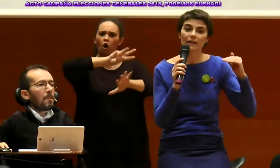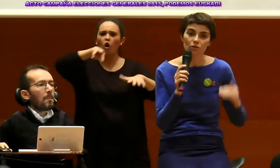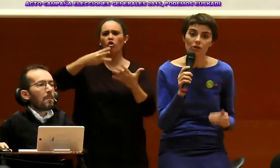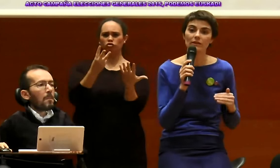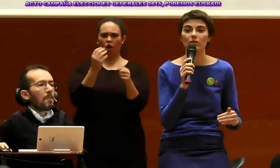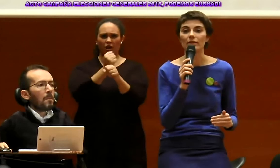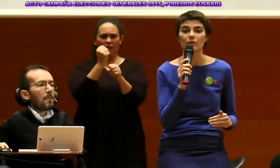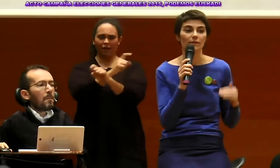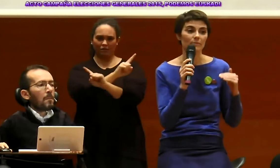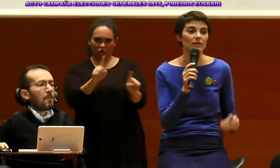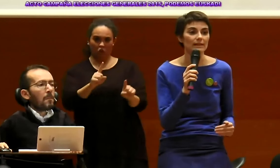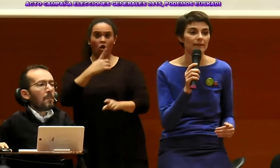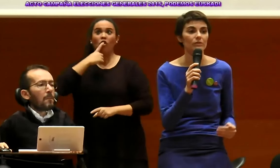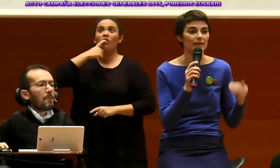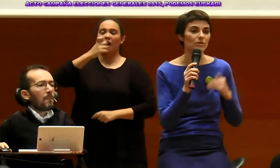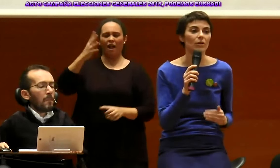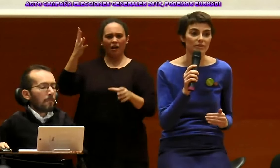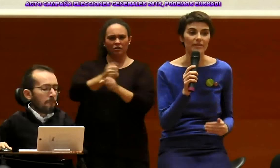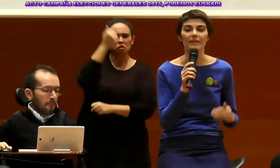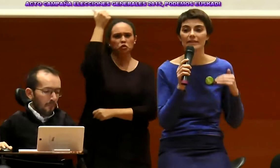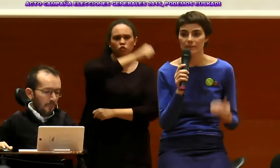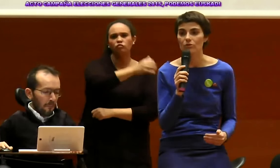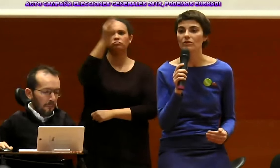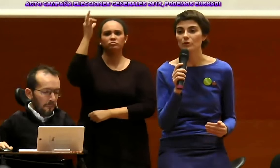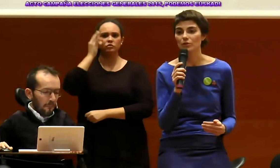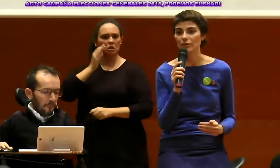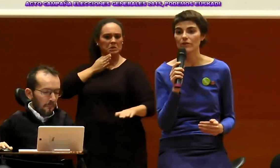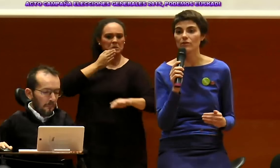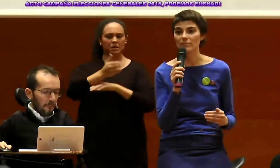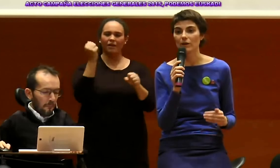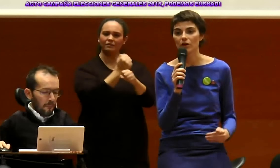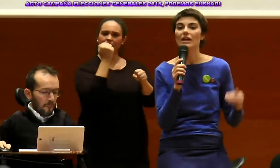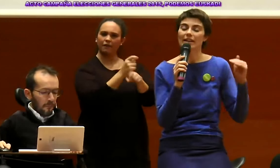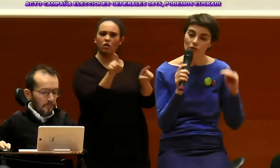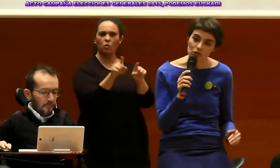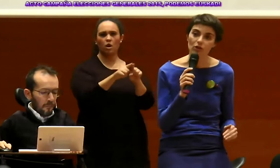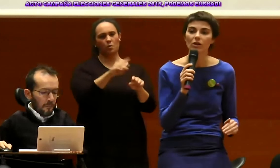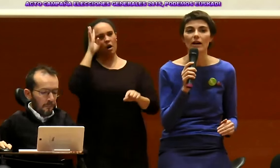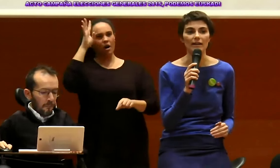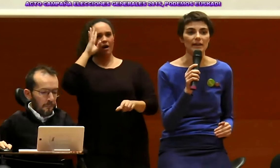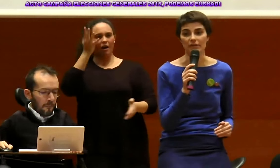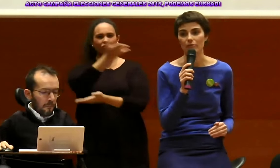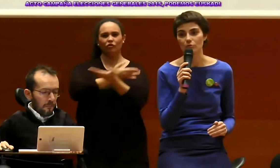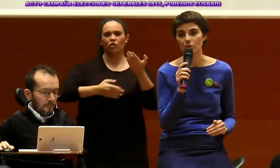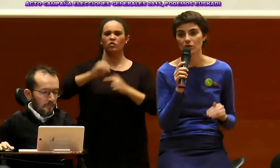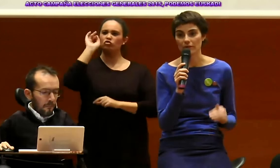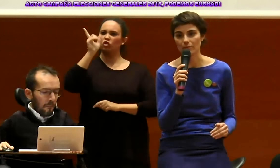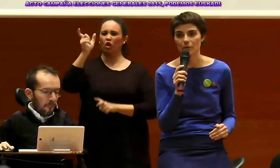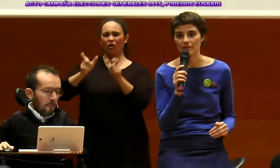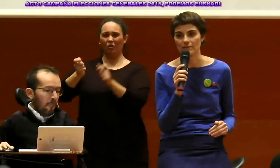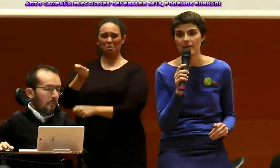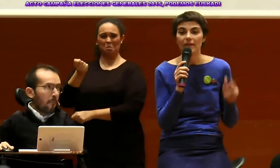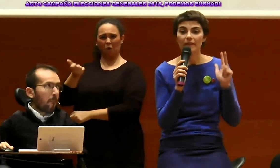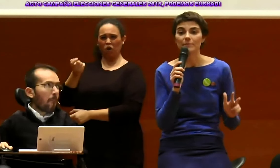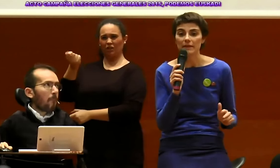Ojalá que todos y todas, cuando vayamos al trabajo, tengamos la conciencia de que estamos contribuyendo a hacer una sociedad mejor y no solo a enriquecer a unos pocos y a unas